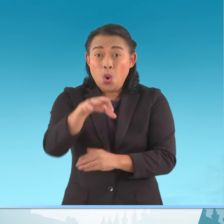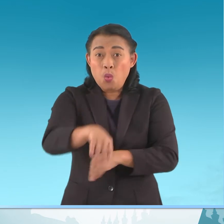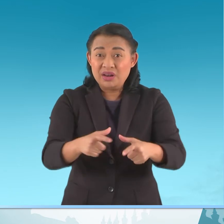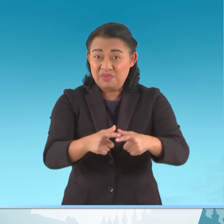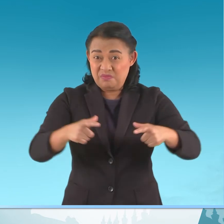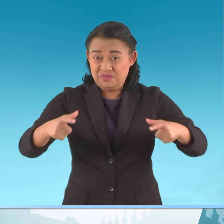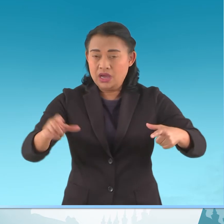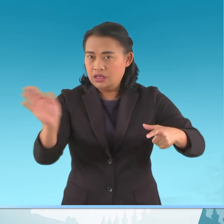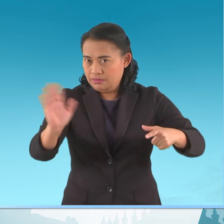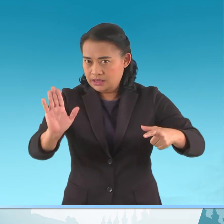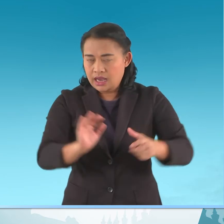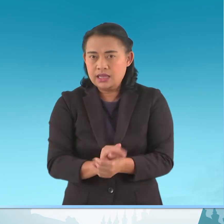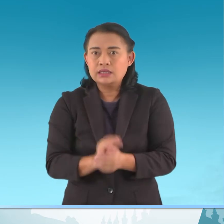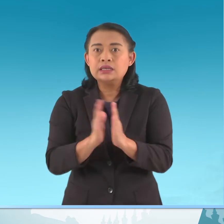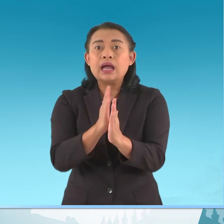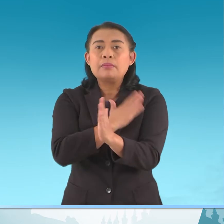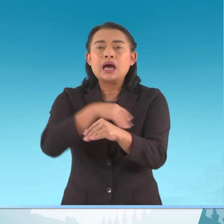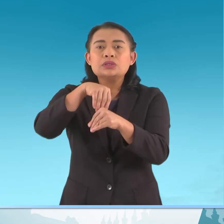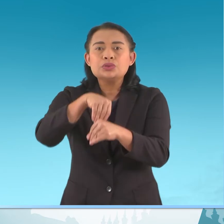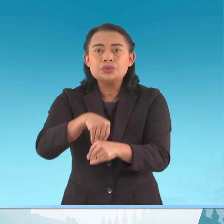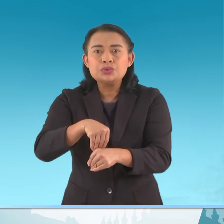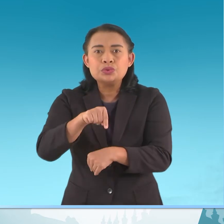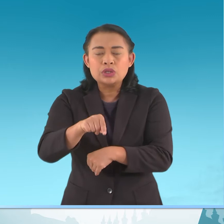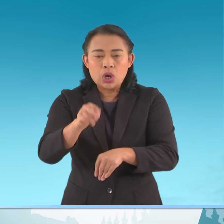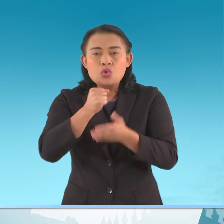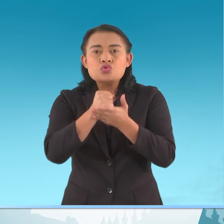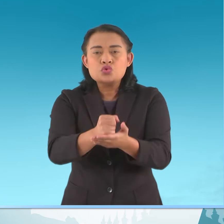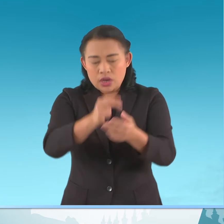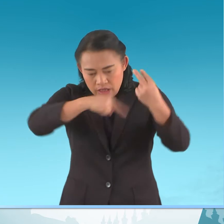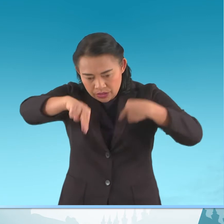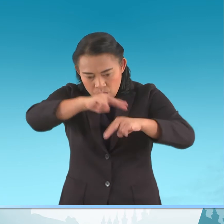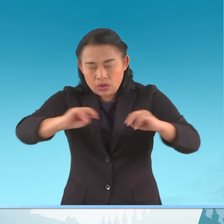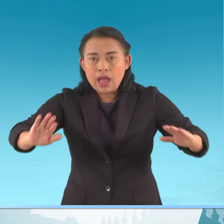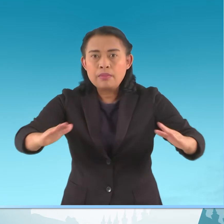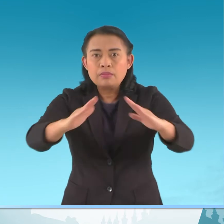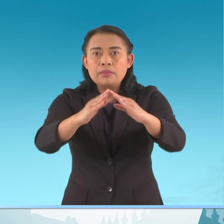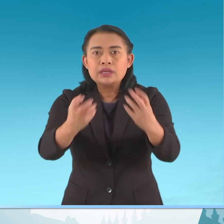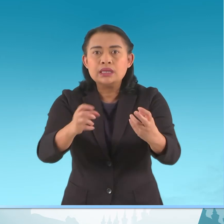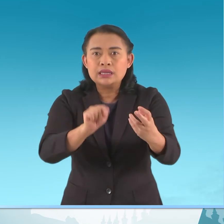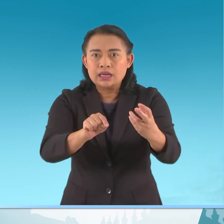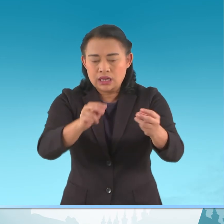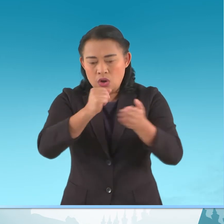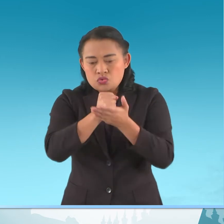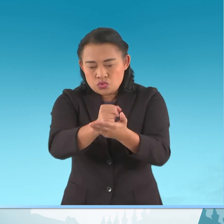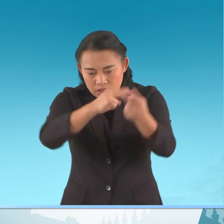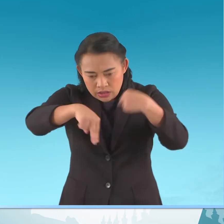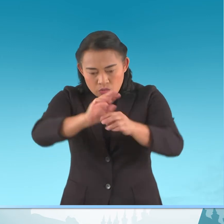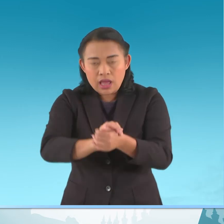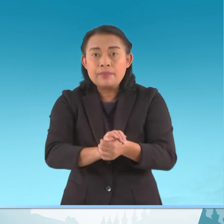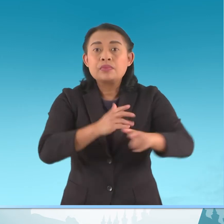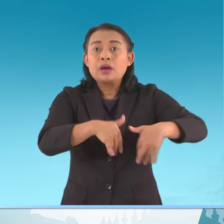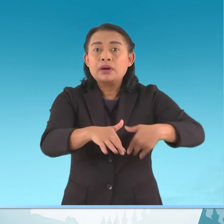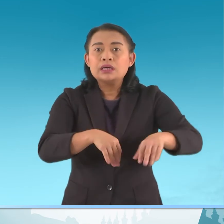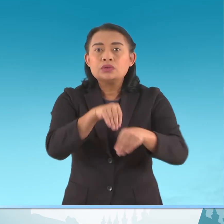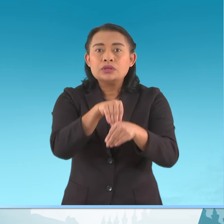วัดแบบใหญ่โตเอิกเริกนะครับก็ถือว่าให้พระสงฆ์ที่อยู่บริเวณนี้เนี่ยช่วยกันดูแลประสาทพื้นดินแห่งนี้ควบคู่กันไปด้วยแล้วก็